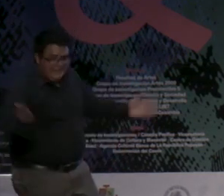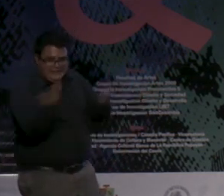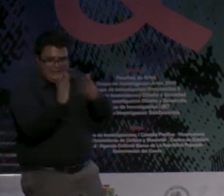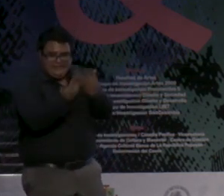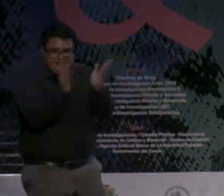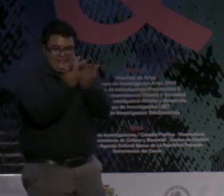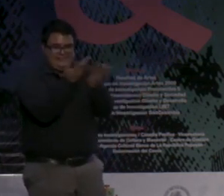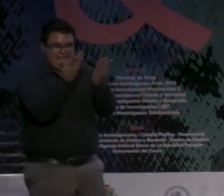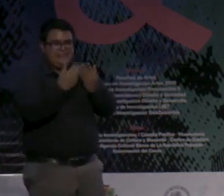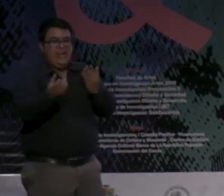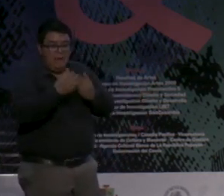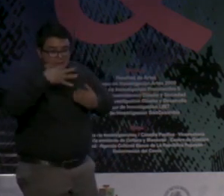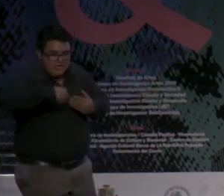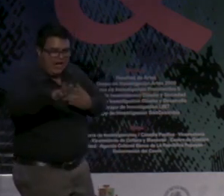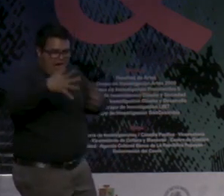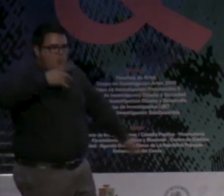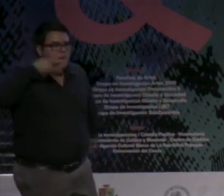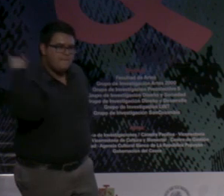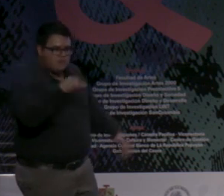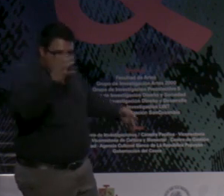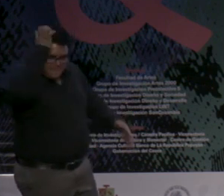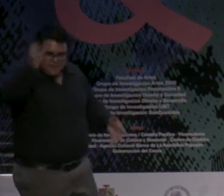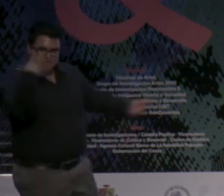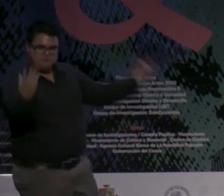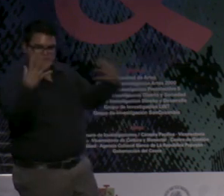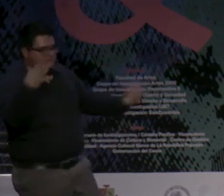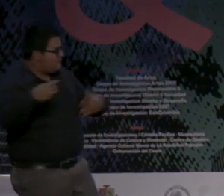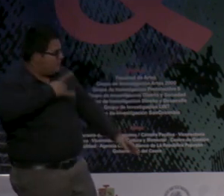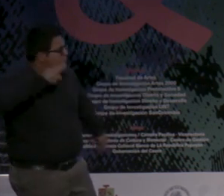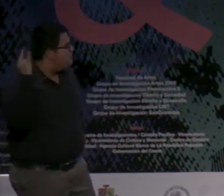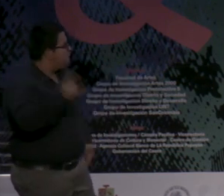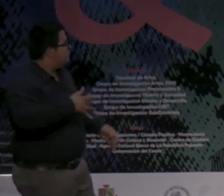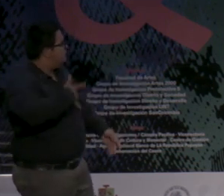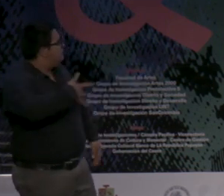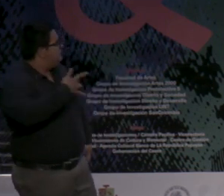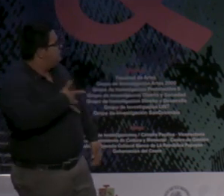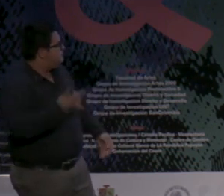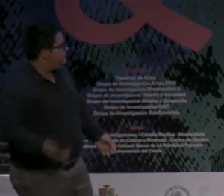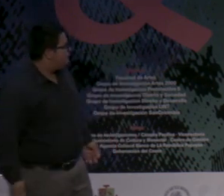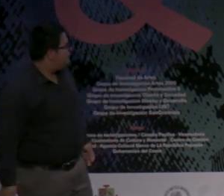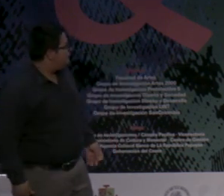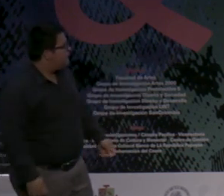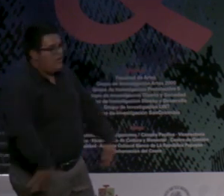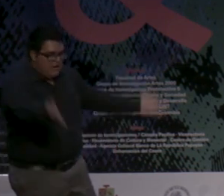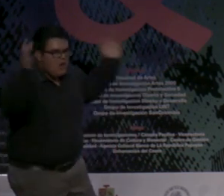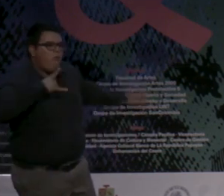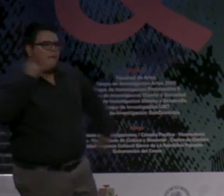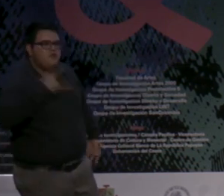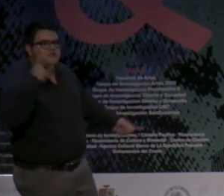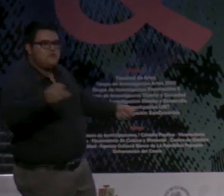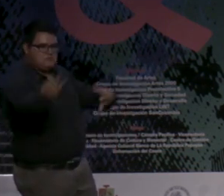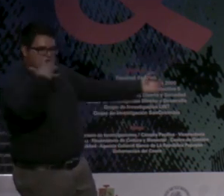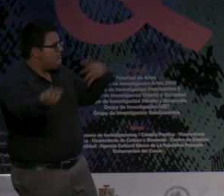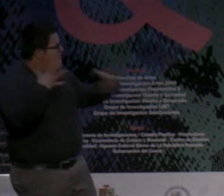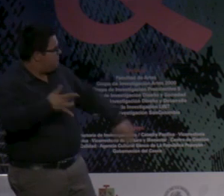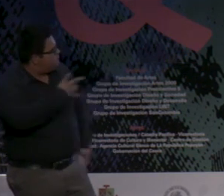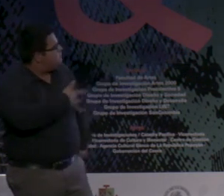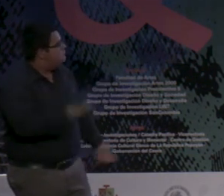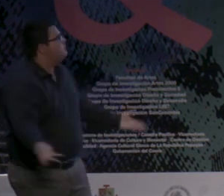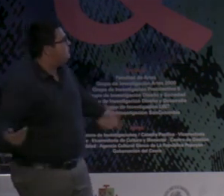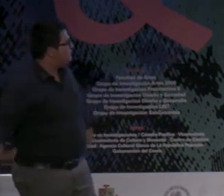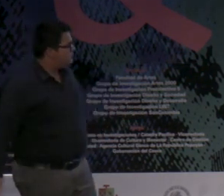campesinos. Rompan la casa, rompan la gran hijueputas. Grábales todo, grábales Venga, por la ventana entra. Rompan la gran hijueputas, rompanla.